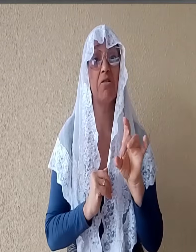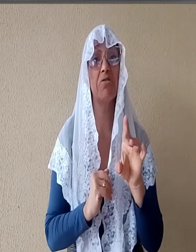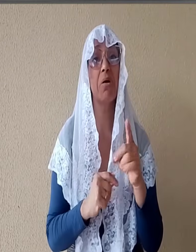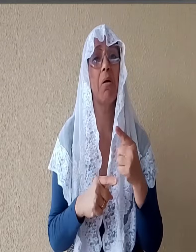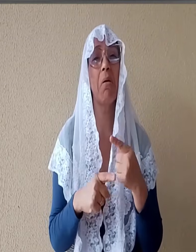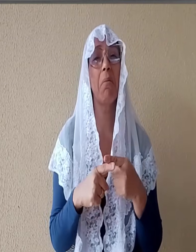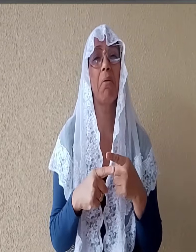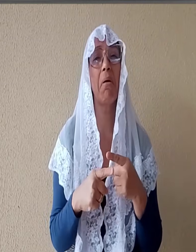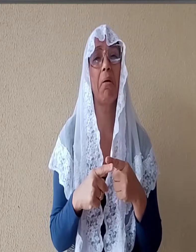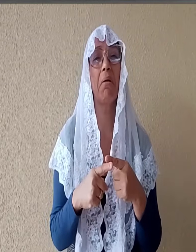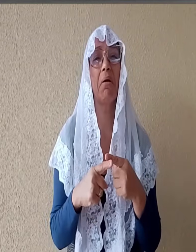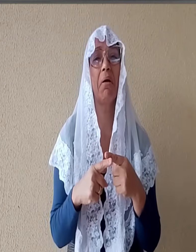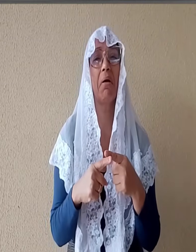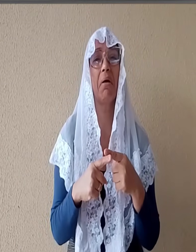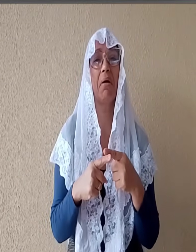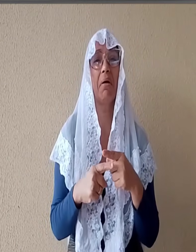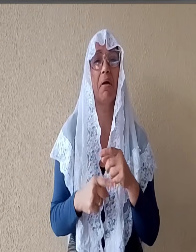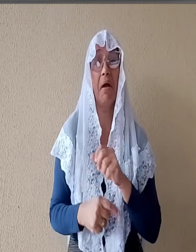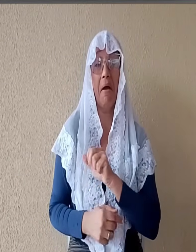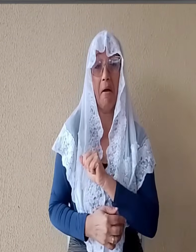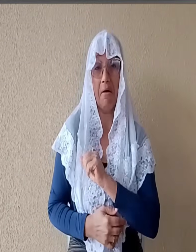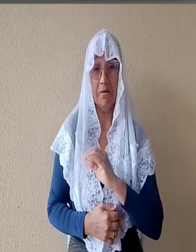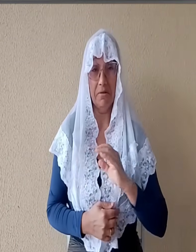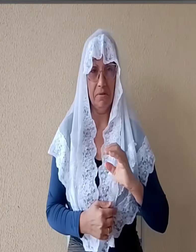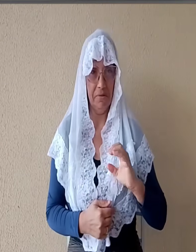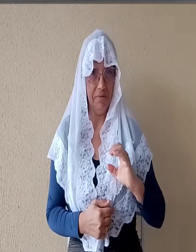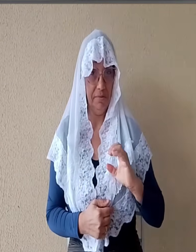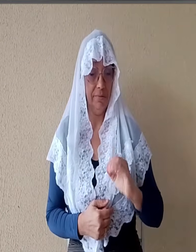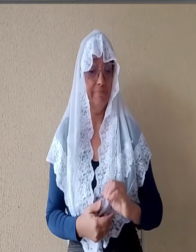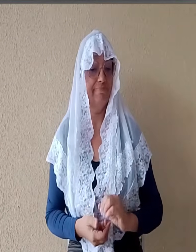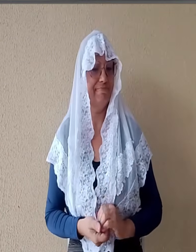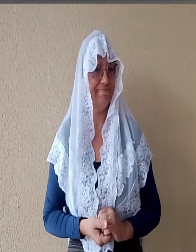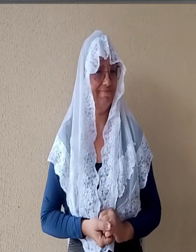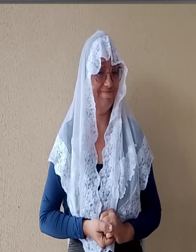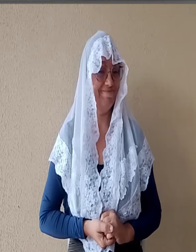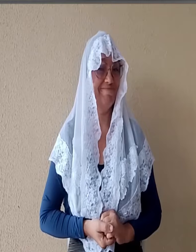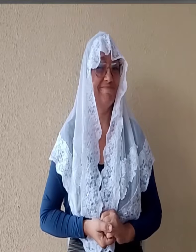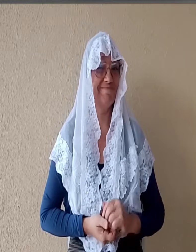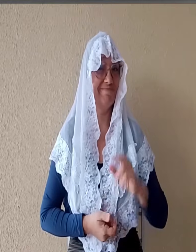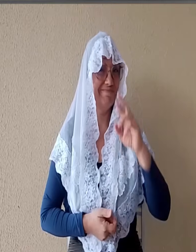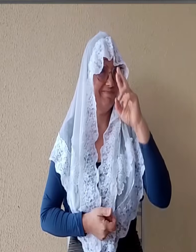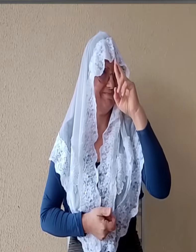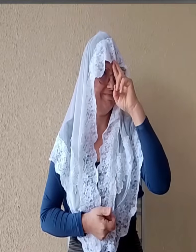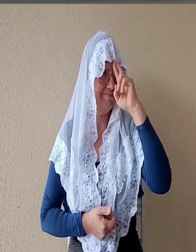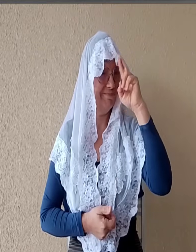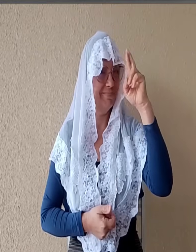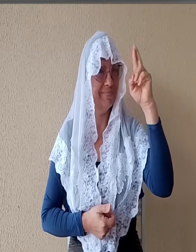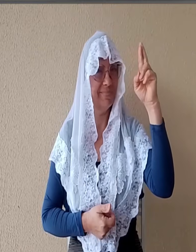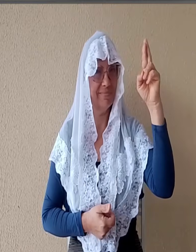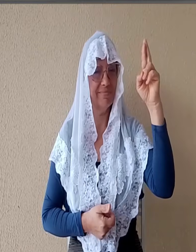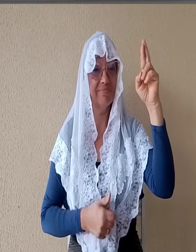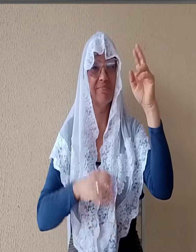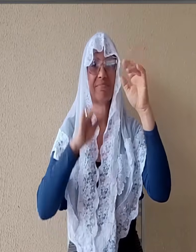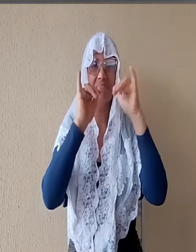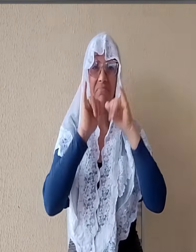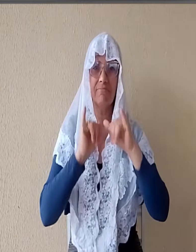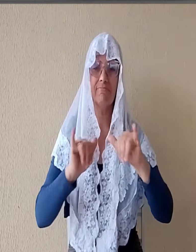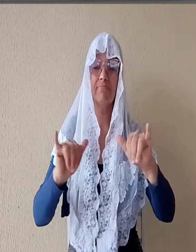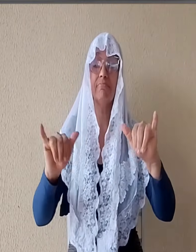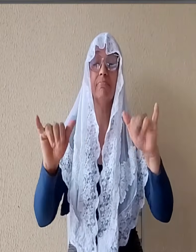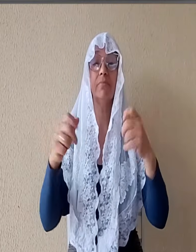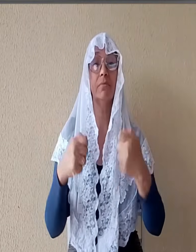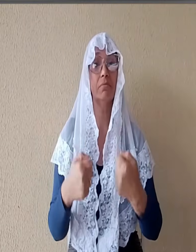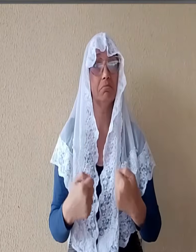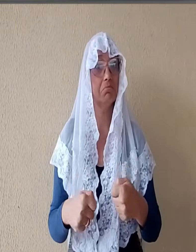aceitaram saíram. Para mostrar o que é humildade na minha obra. Mas agora o teste é com você.